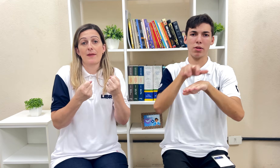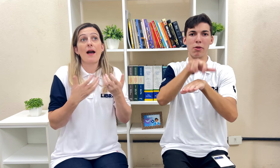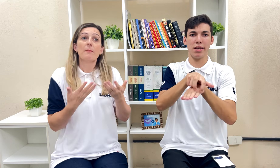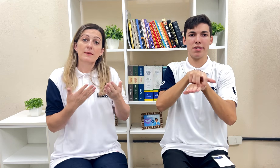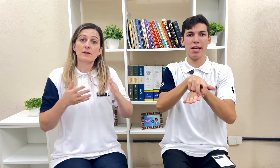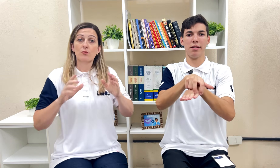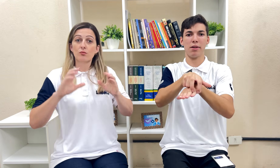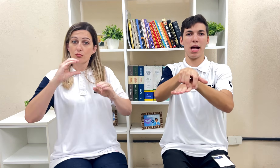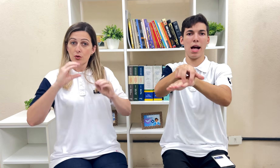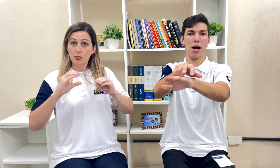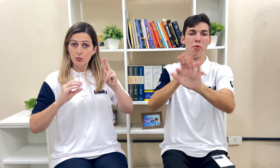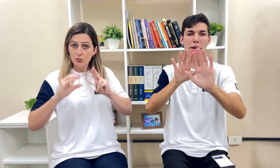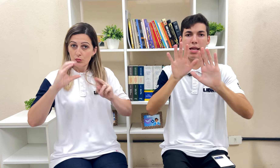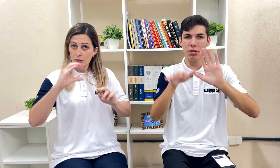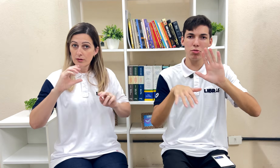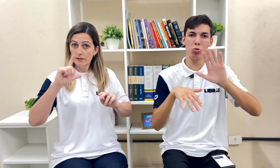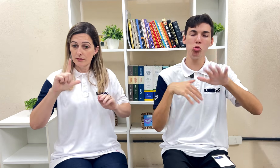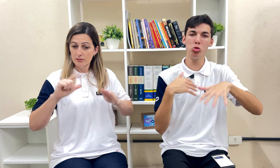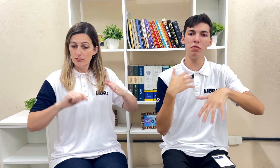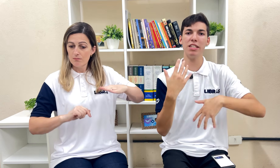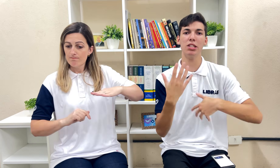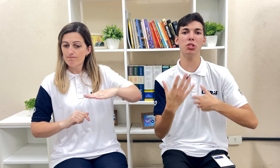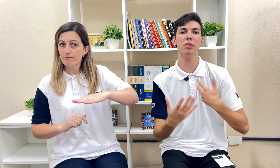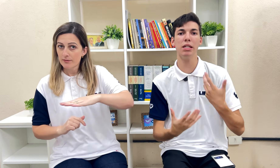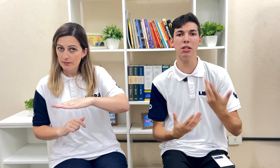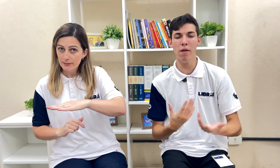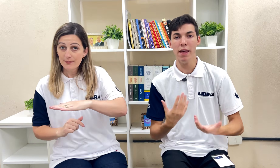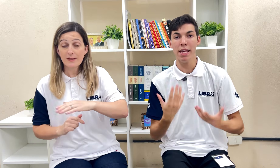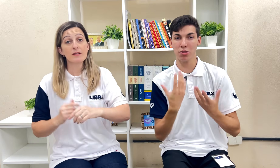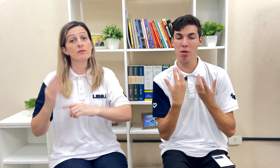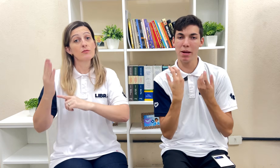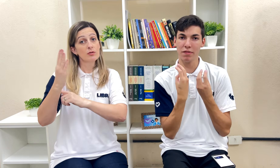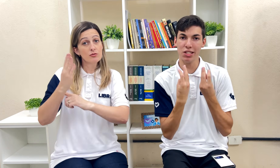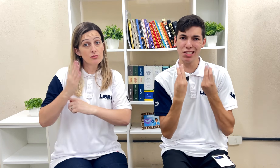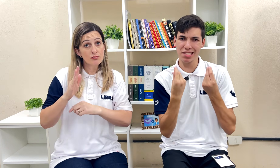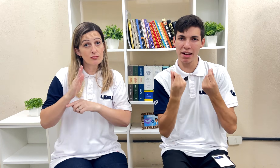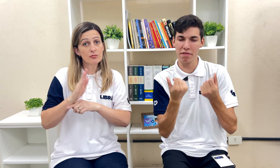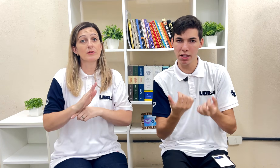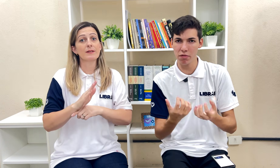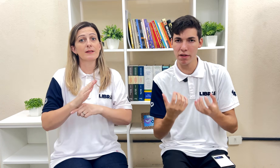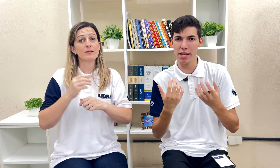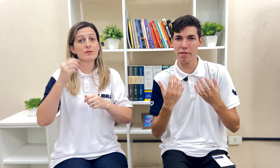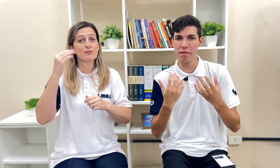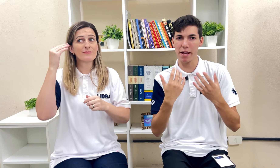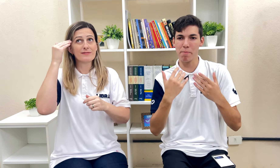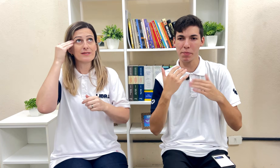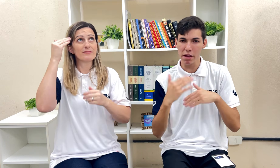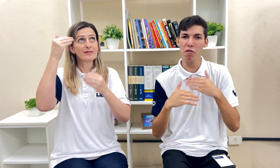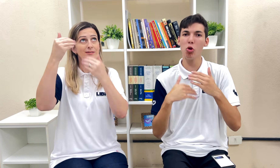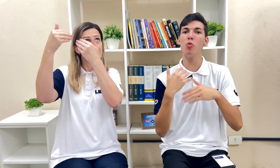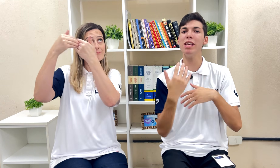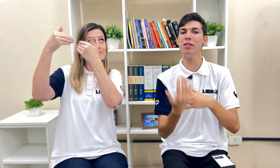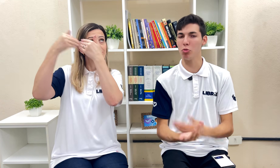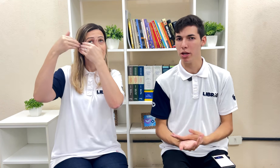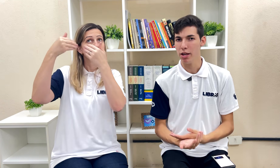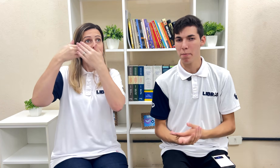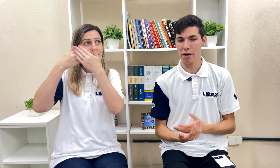alguém senta, carro. E isso tudo vai te ajudando e a sua mente vai destravando, vai evoluindo para